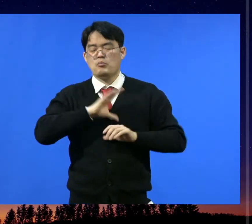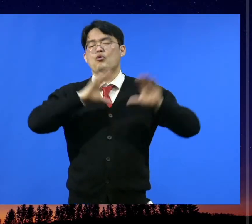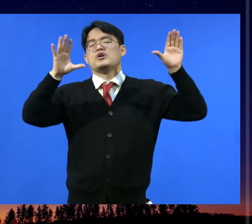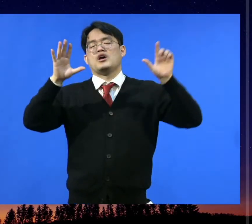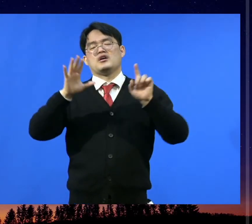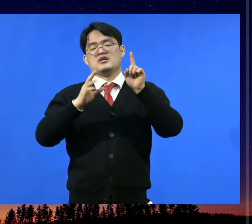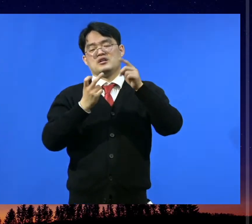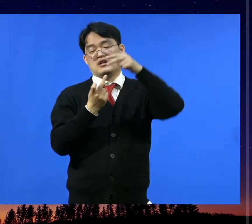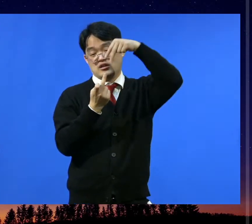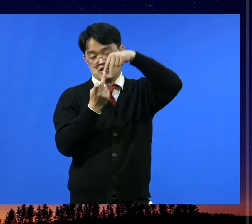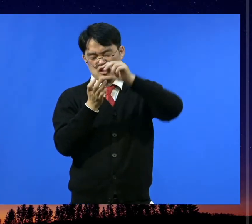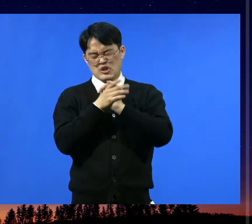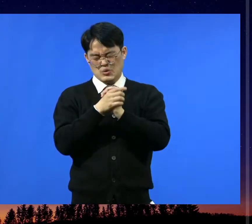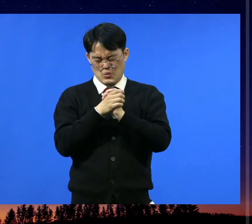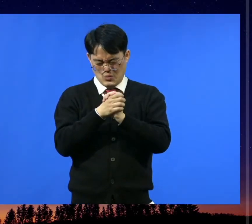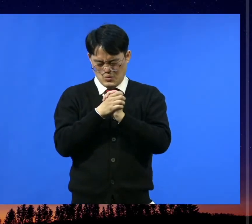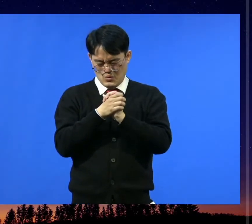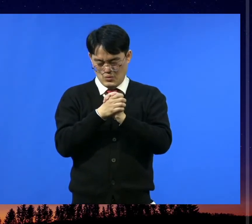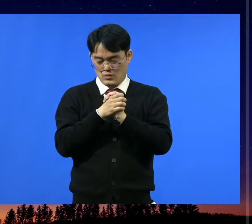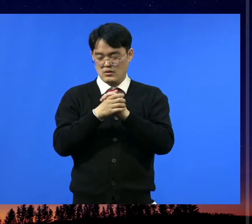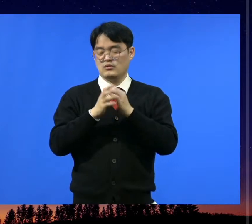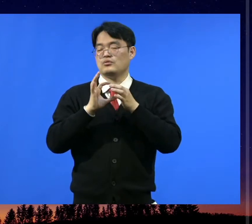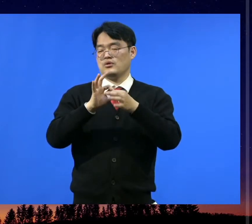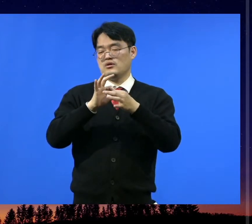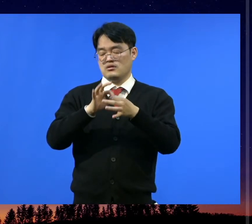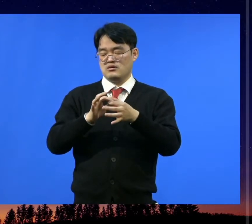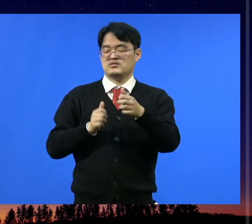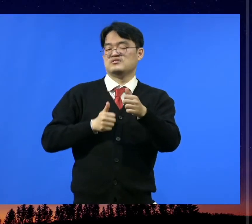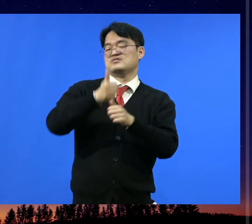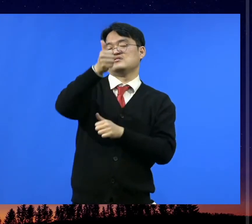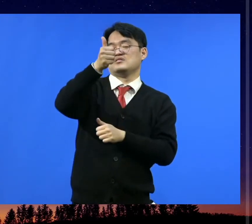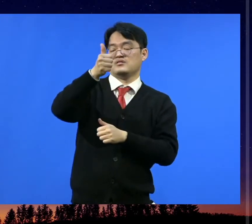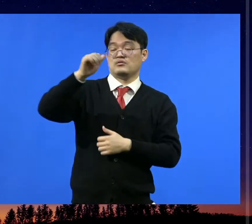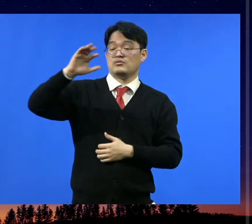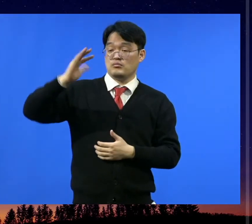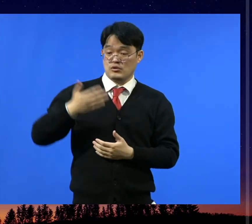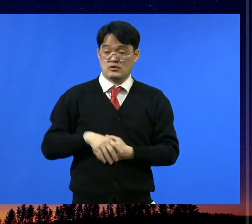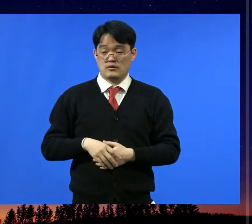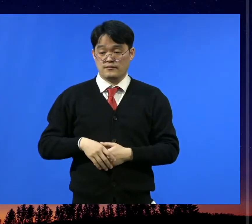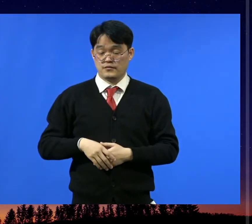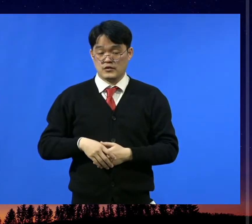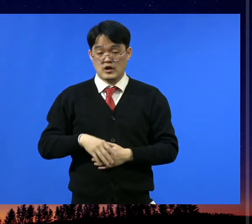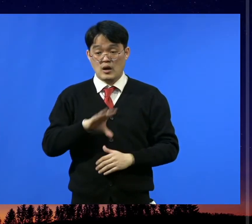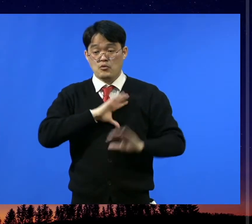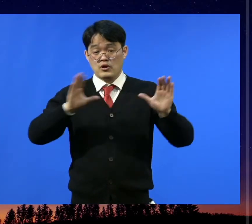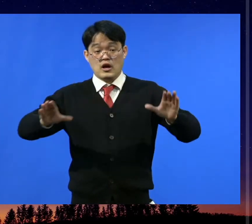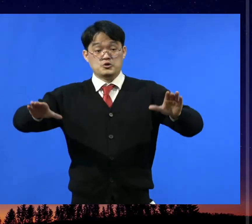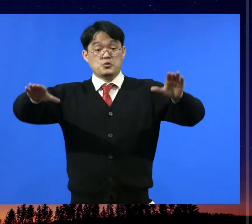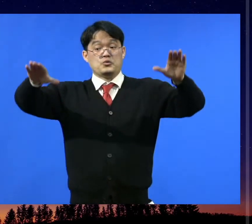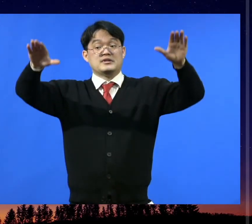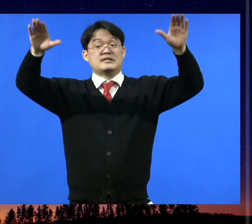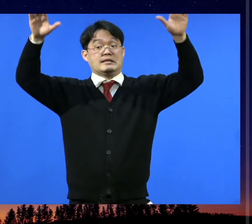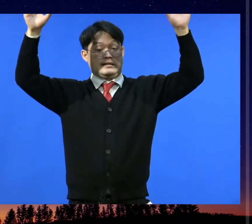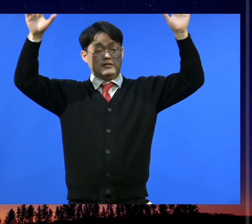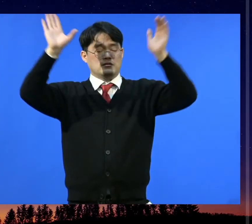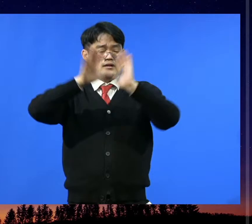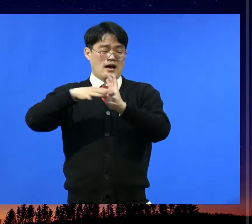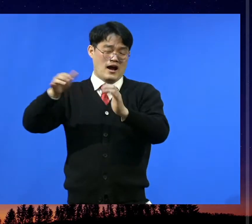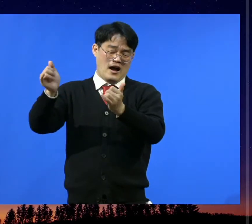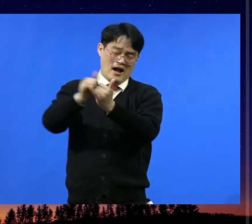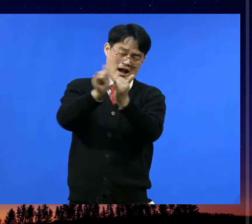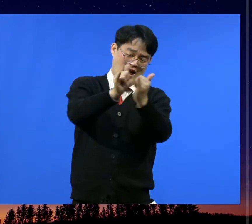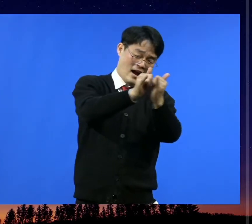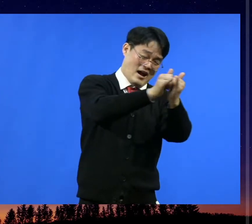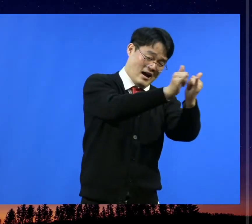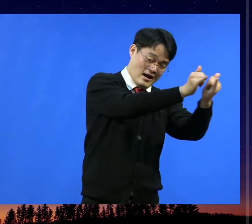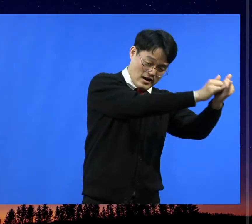마찬가지입니다. 안 보이는 데서 결정이 난다. 어디에? 기도하는 데서. 손을 드니까 기도하는 모세의 손에 의해서 모든 게